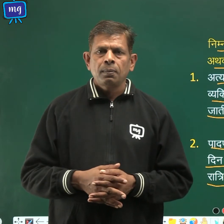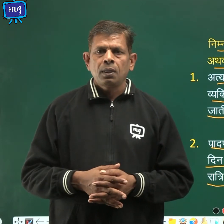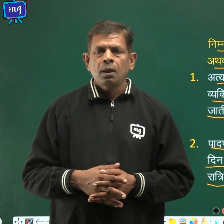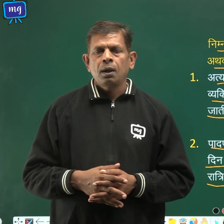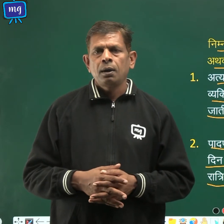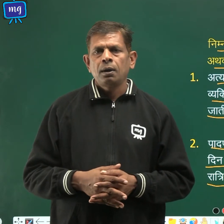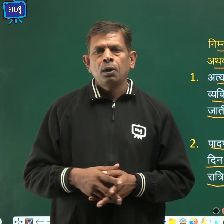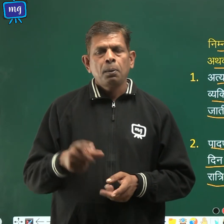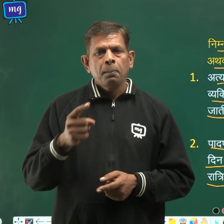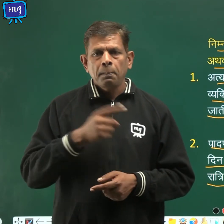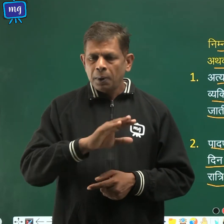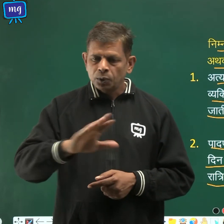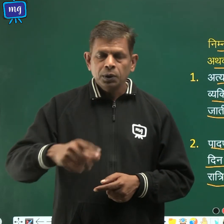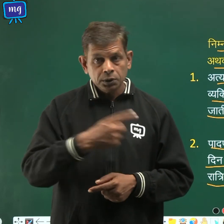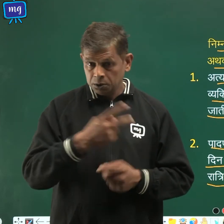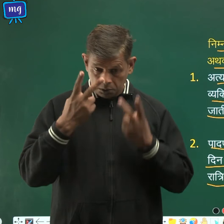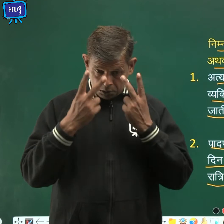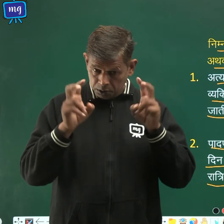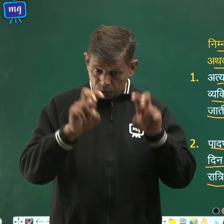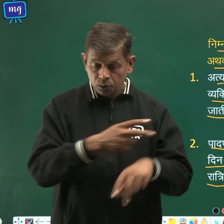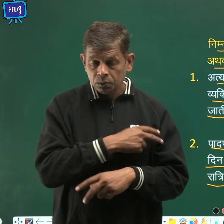बच्चों इसे ध्यान से समझो,